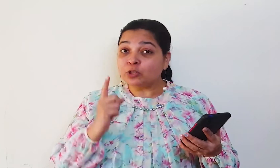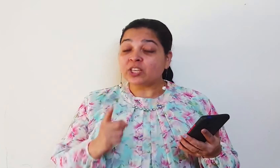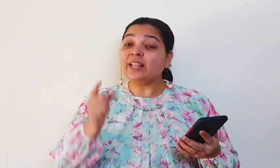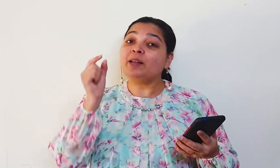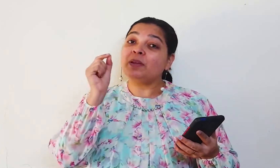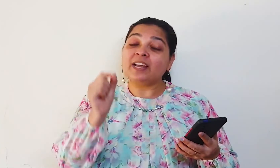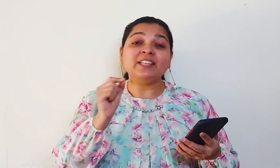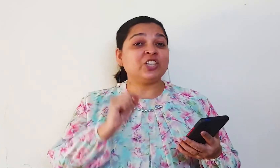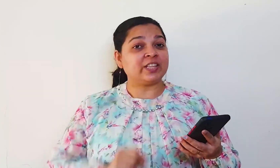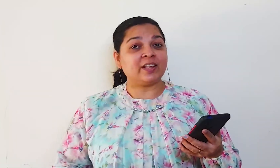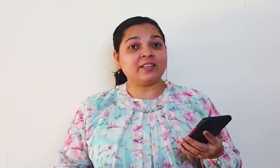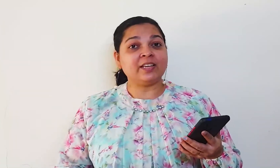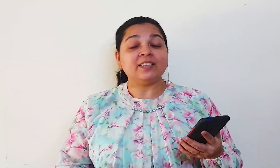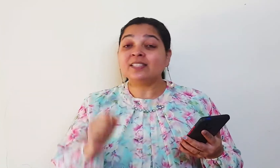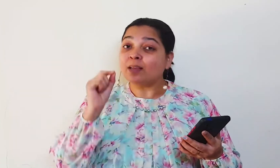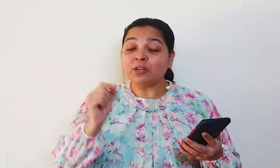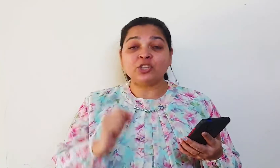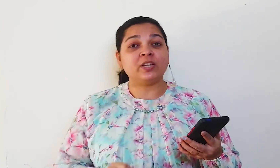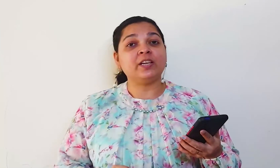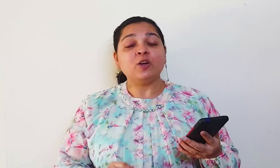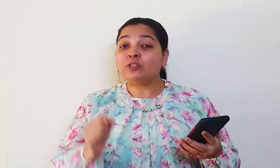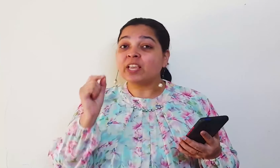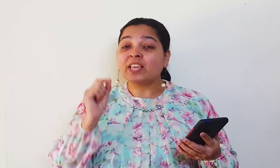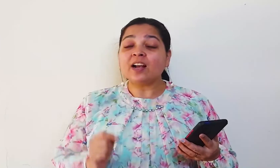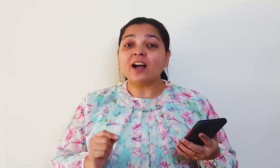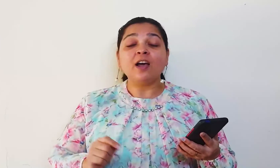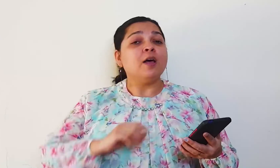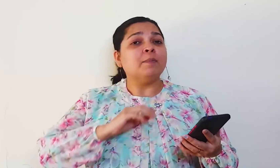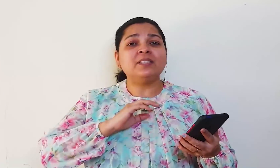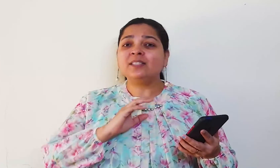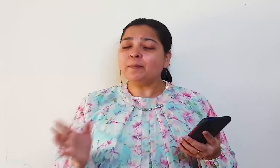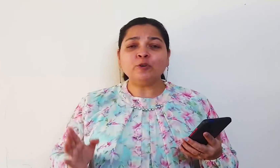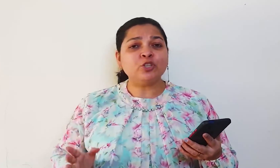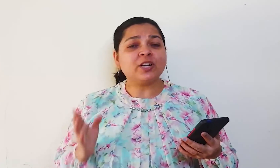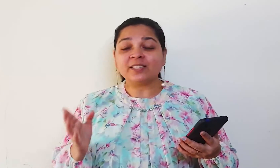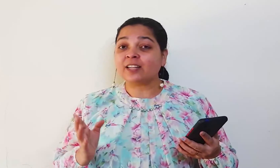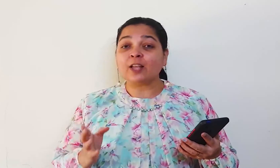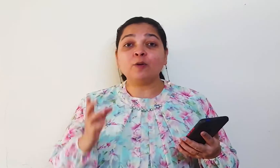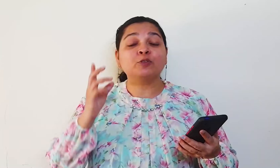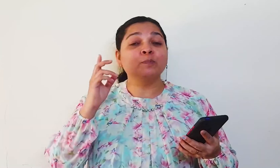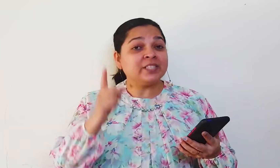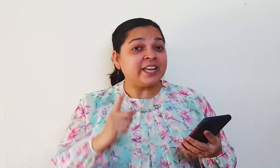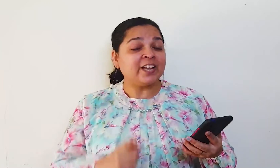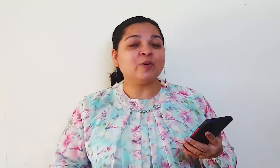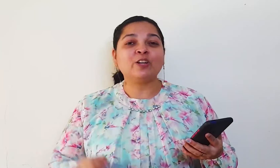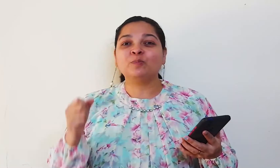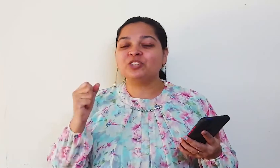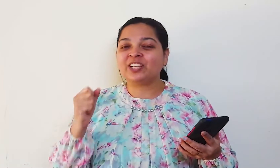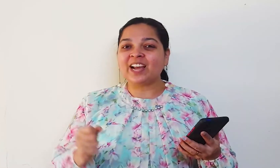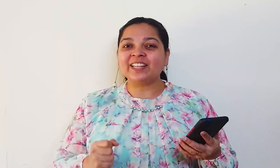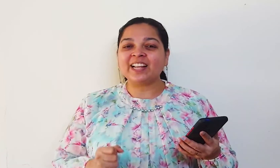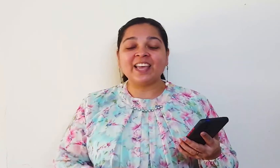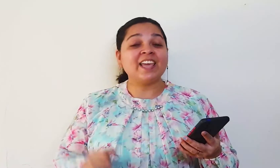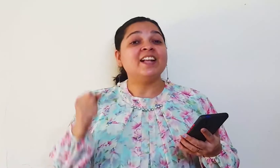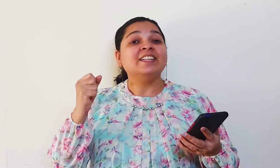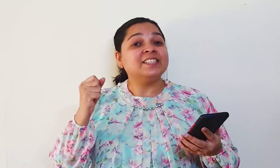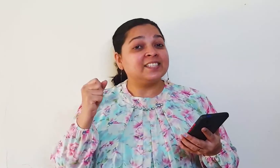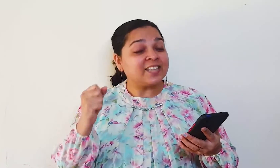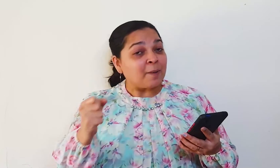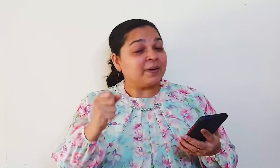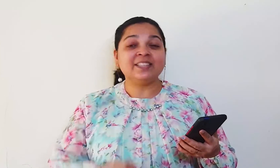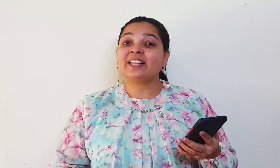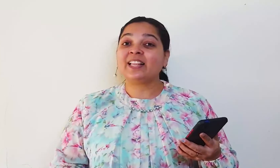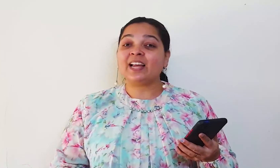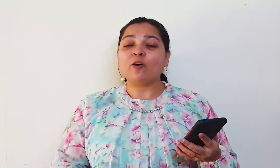घोषणा गर्नुपर्छ। हामी के गर्न सक्छौँ त? हामी सबै कुरा गर्न सक्छौँ। यीशु ख्रीष्टबाट भएर हामी सबै कुरा गर्न सक्छौँ।